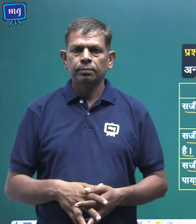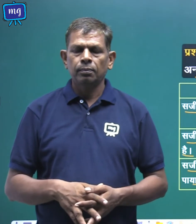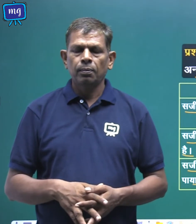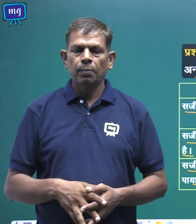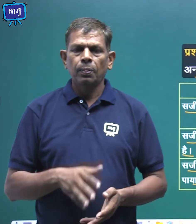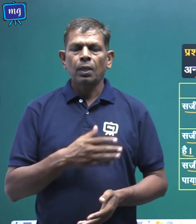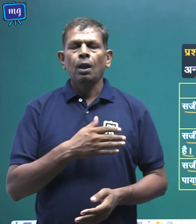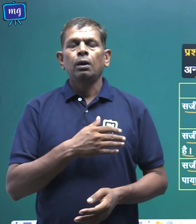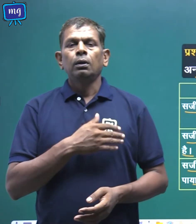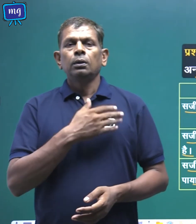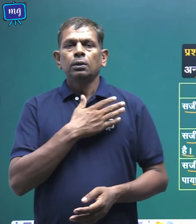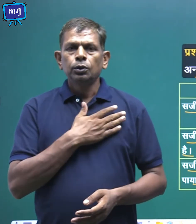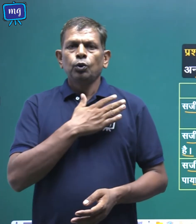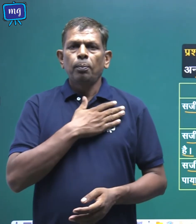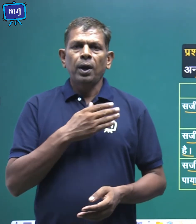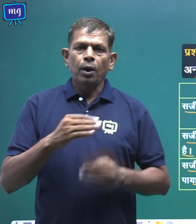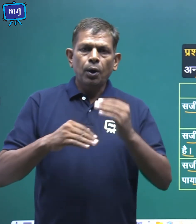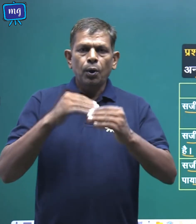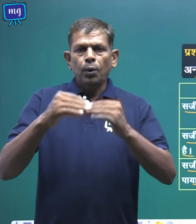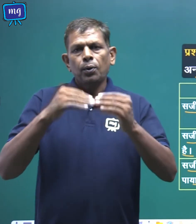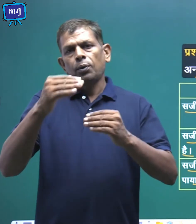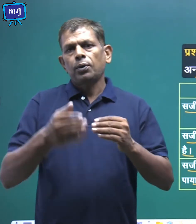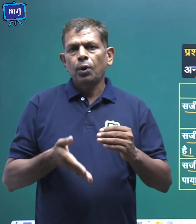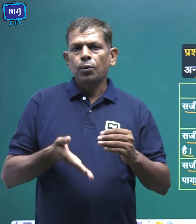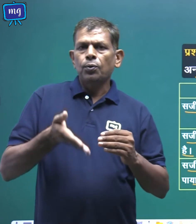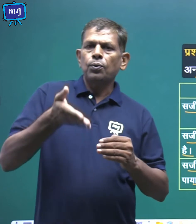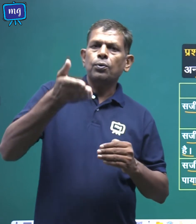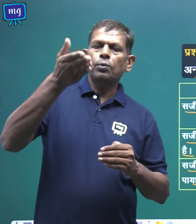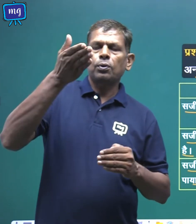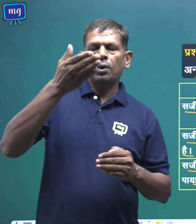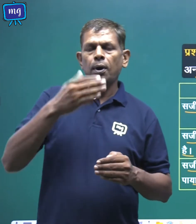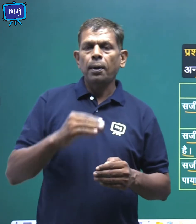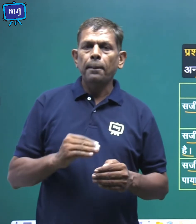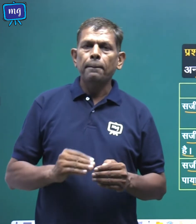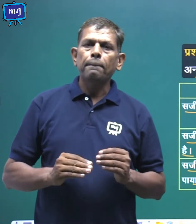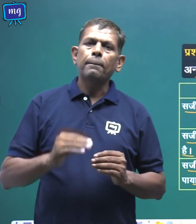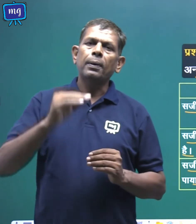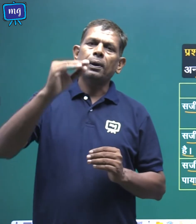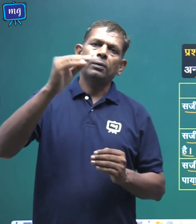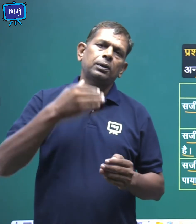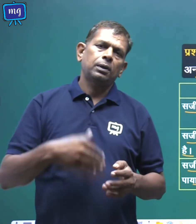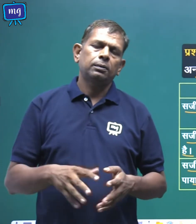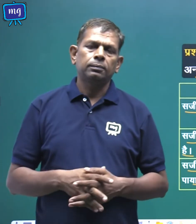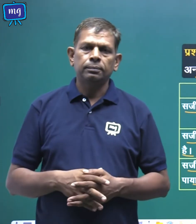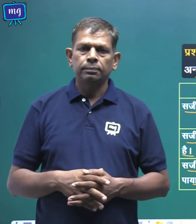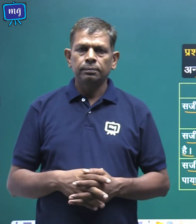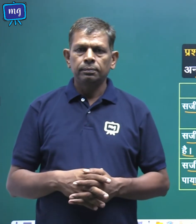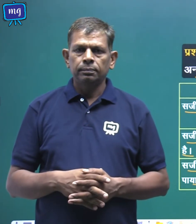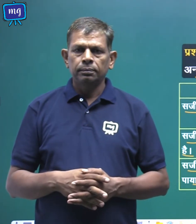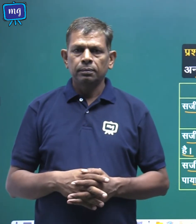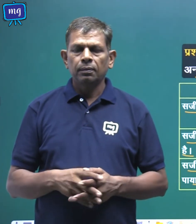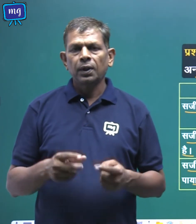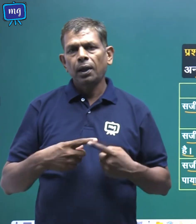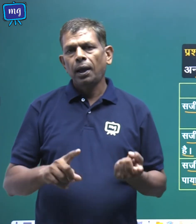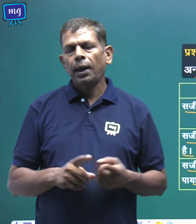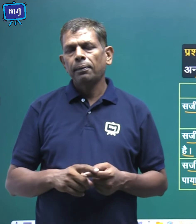सजीवों में वृद्धि होती है, यानी उनका आकार छोटे से बड़ा हो जाता है,